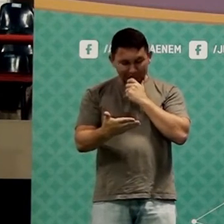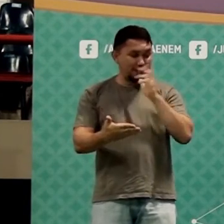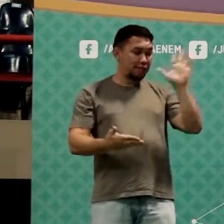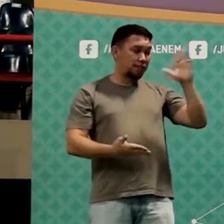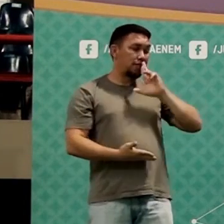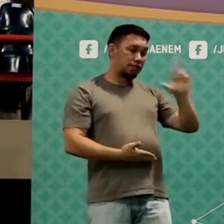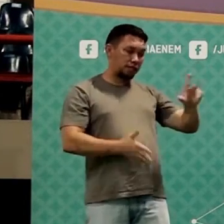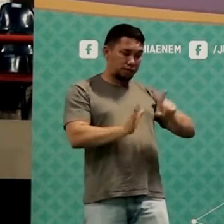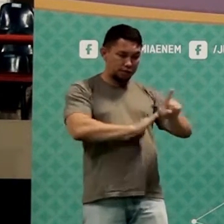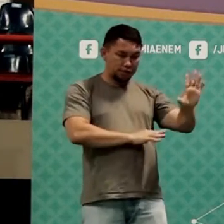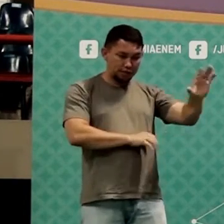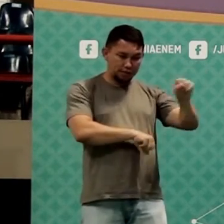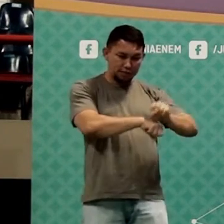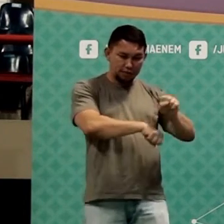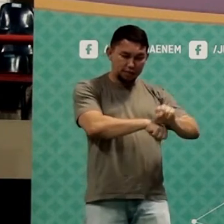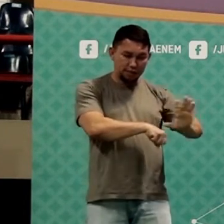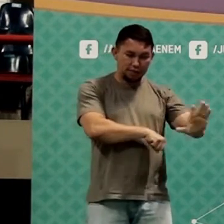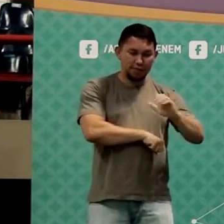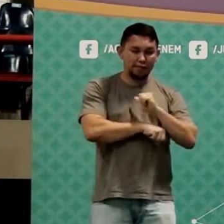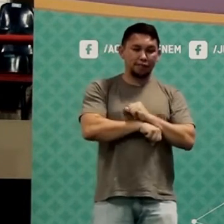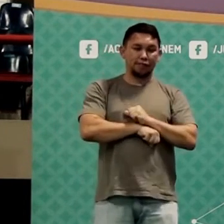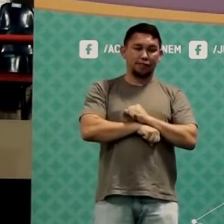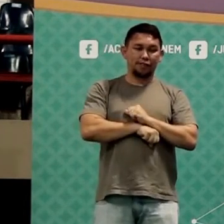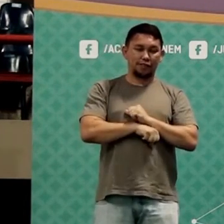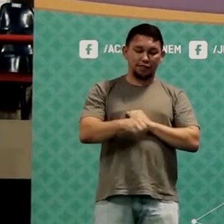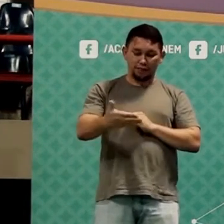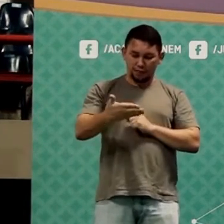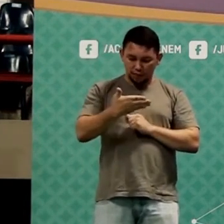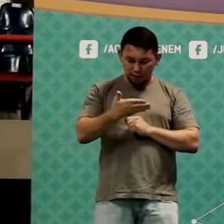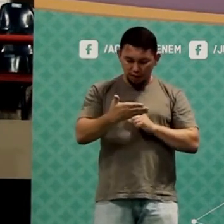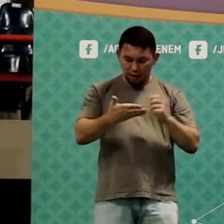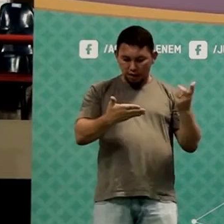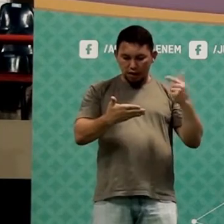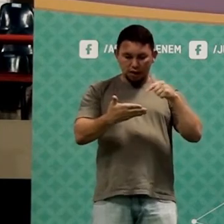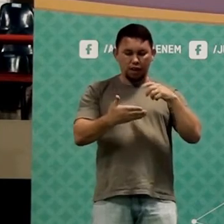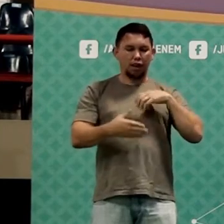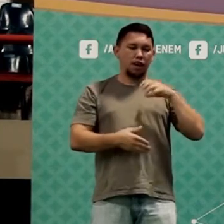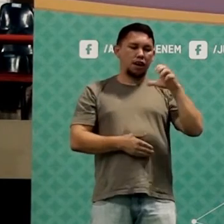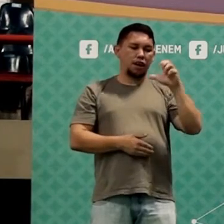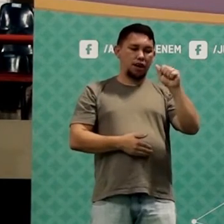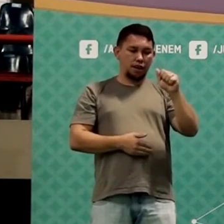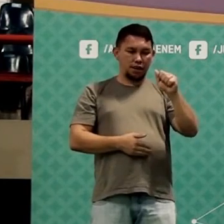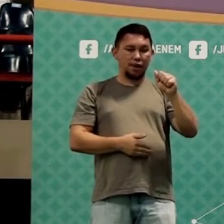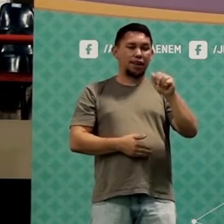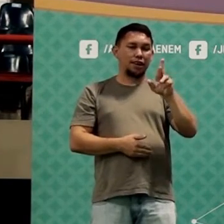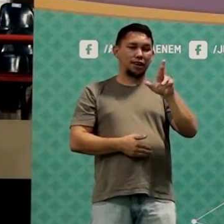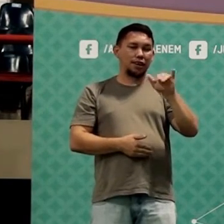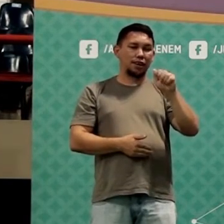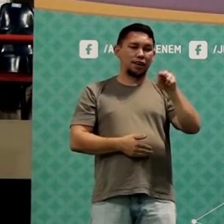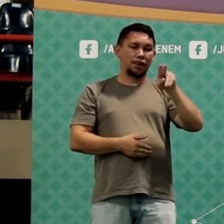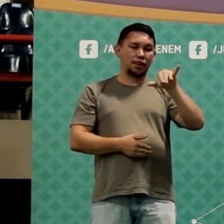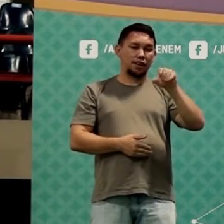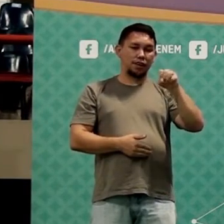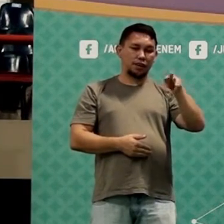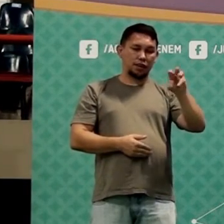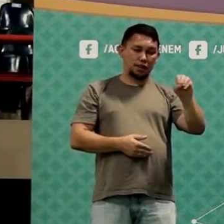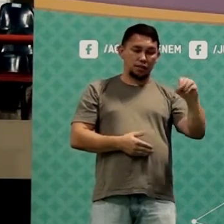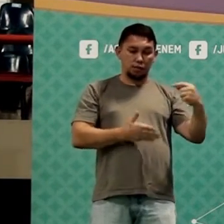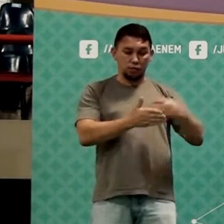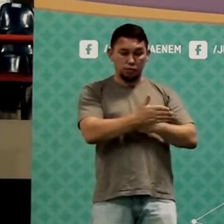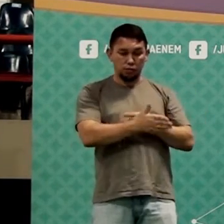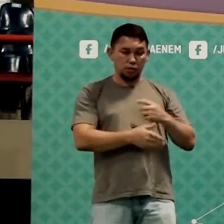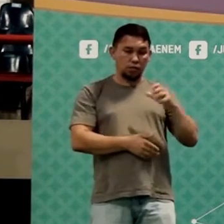Respondo já aqui a pergunta. Tá só... É arianismo, né? Deve ser. Se for arianismo, quem